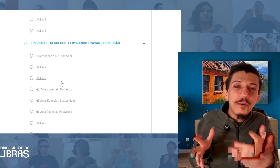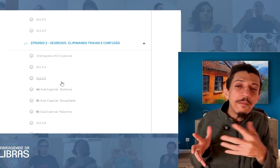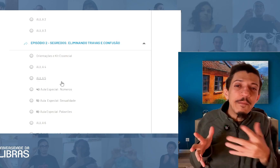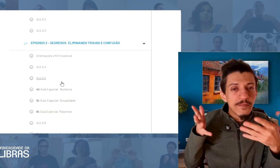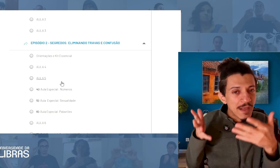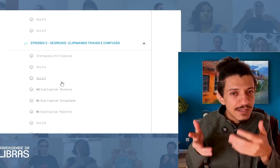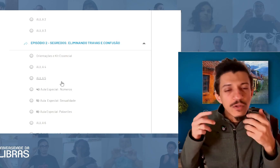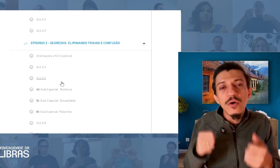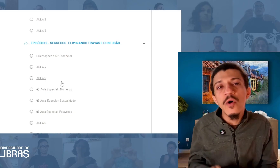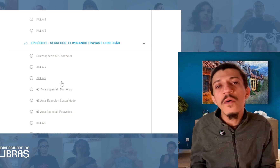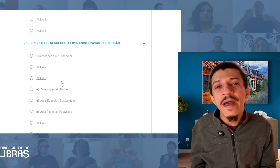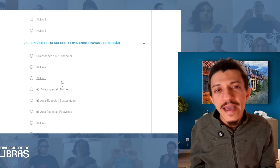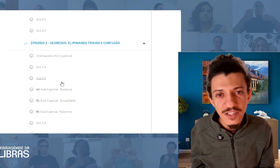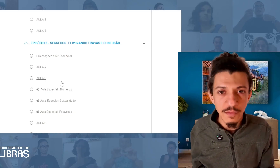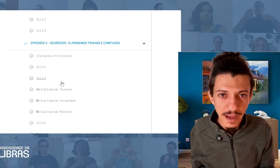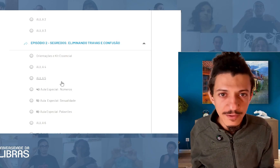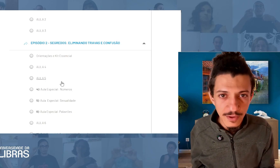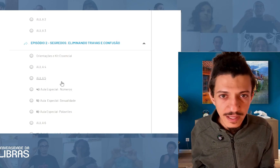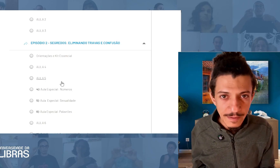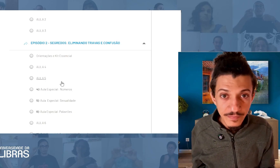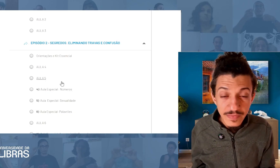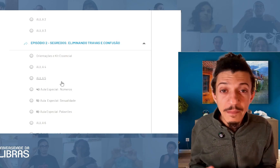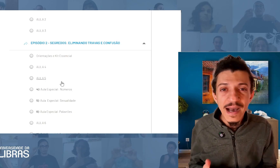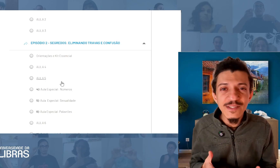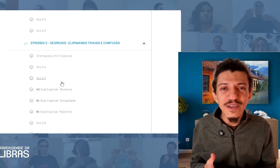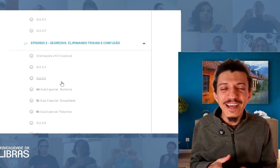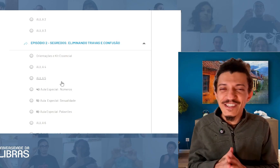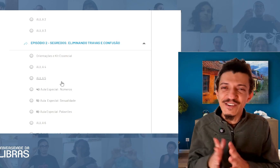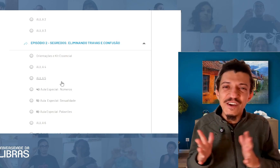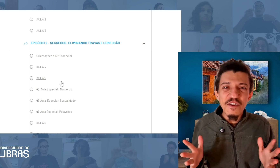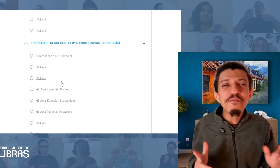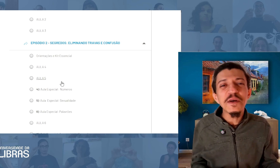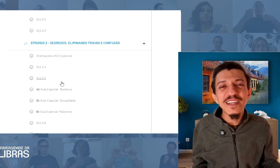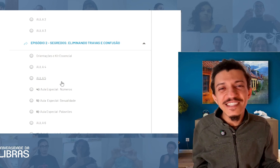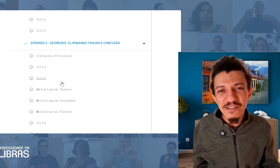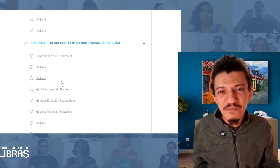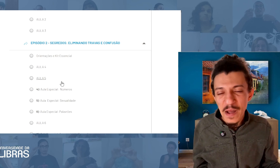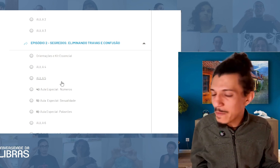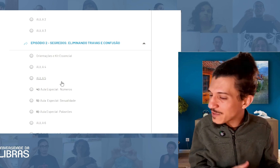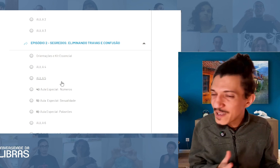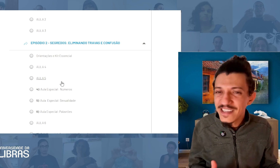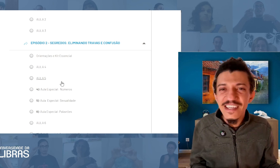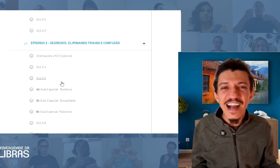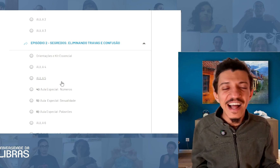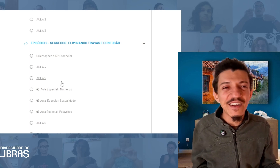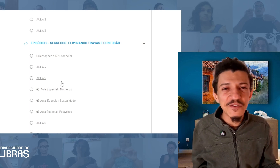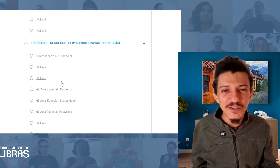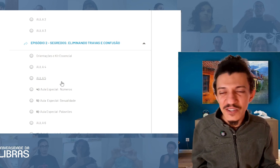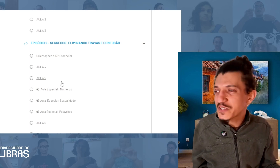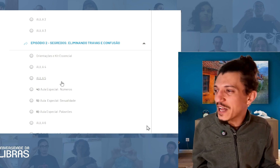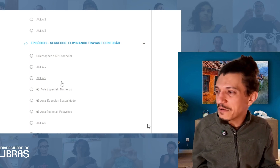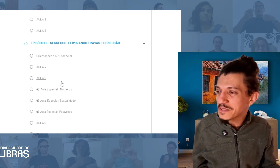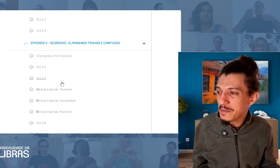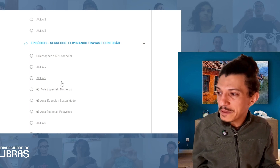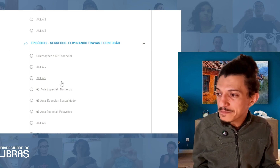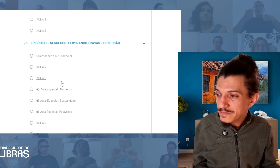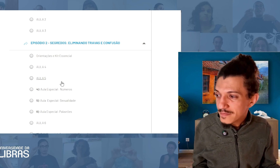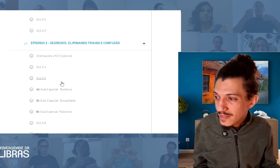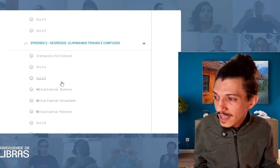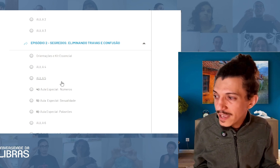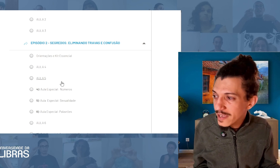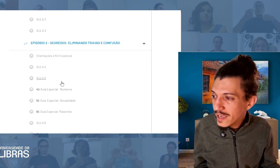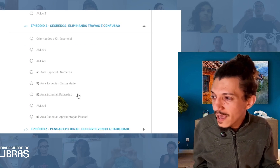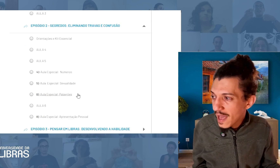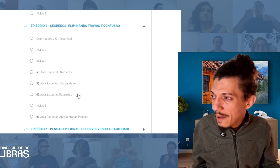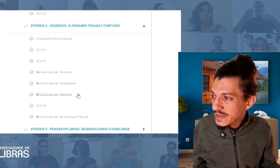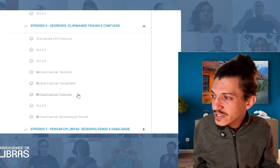que depois se tornou este método aqui. Mais do que isso, no processo de acompanhamento de cada um dos nossos alunos também.